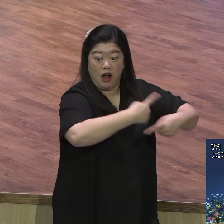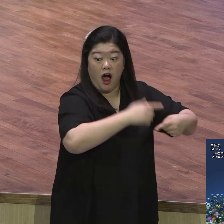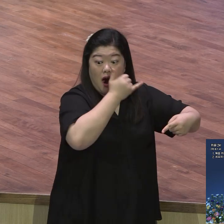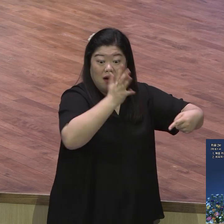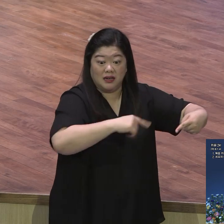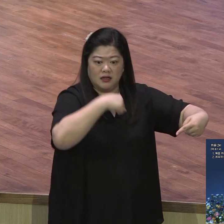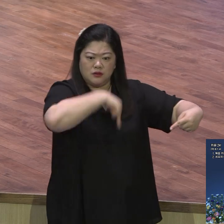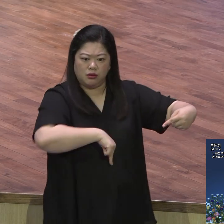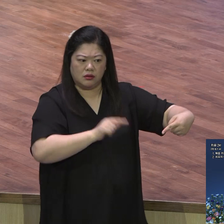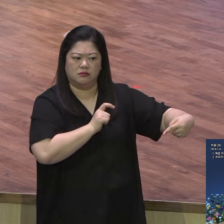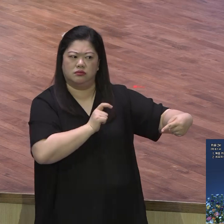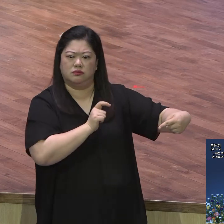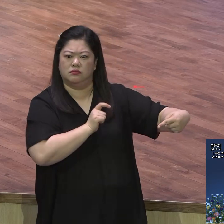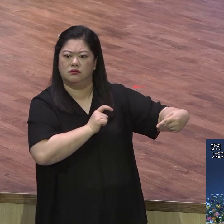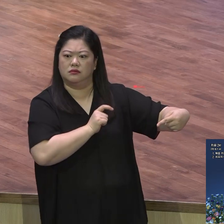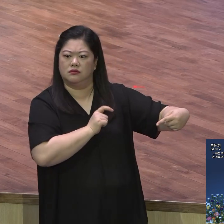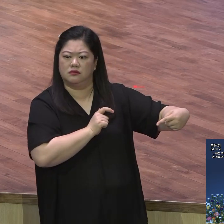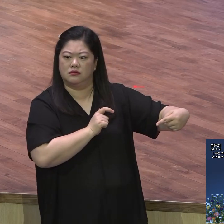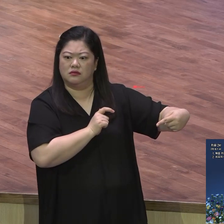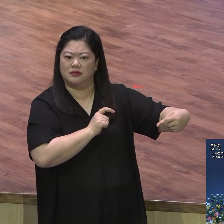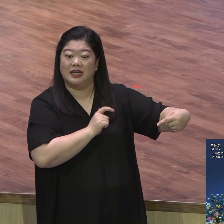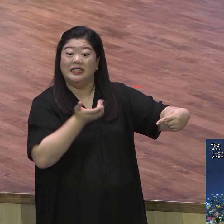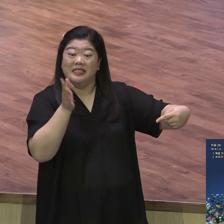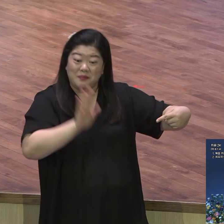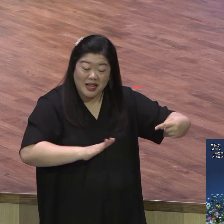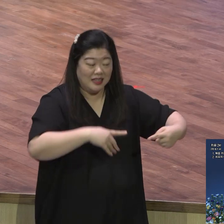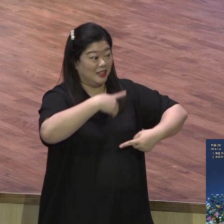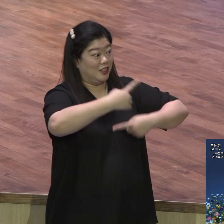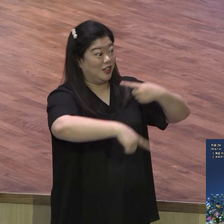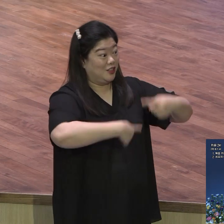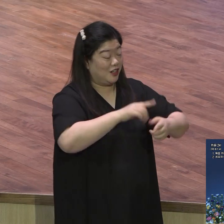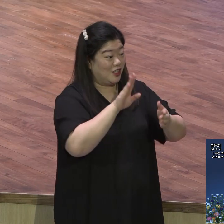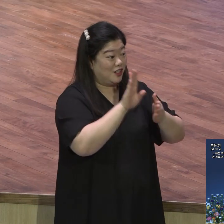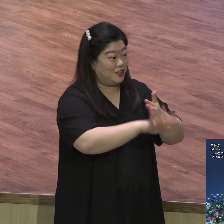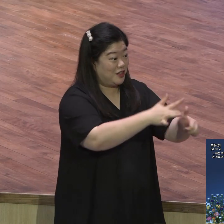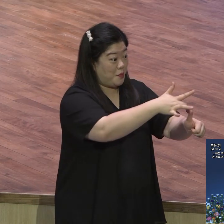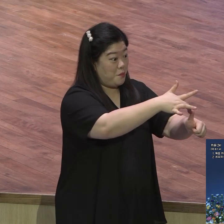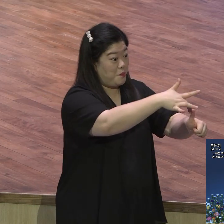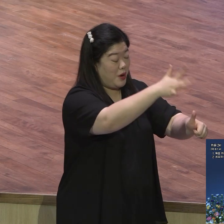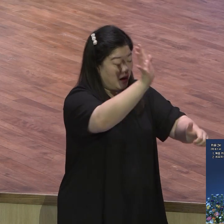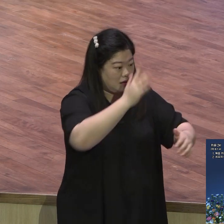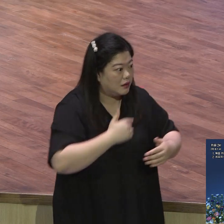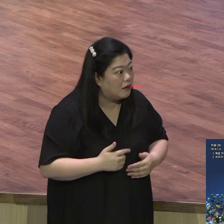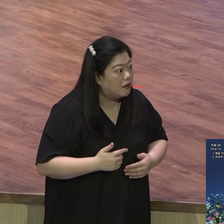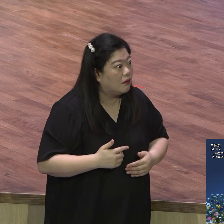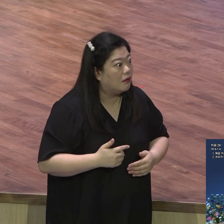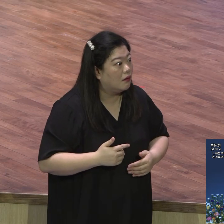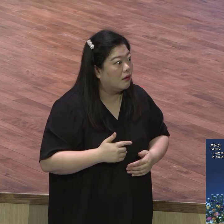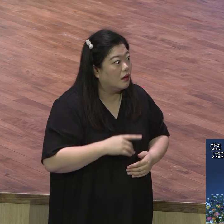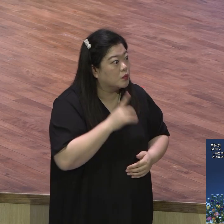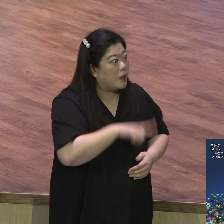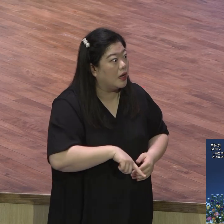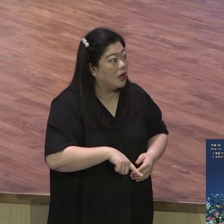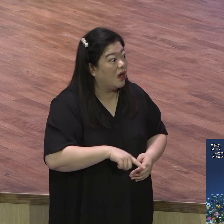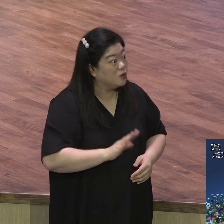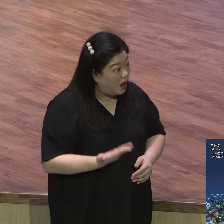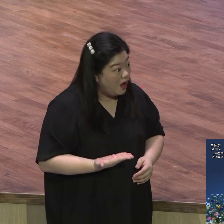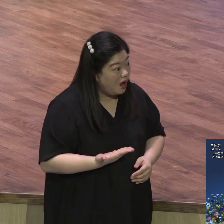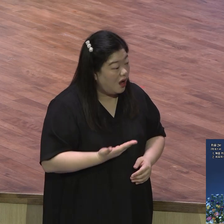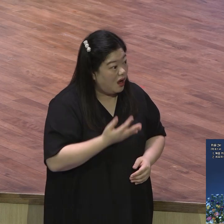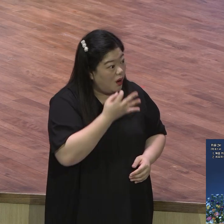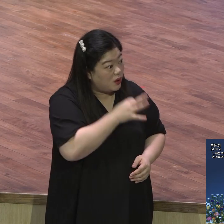나가겠나. 그런데 귀신이 나가더라고. 나랑 보고 내가 또 놀래가지고 또 내가 자빠졌지요. 이런 일이 있어.